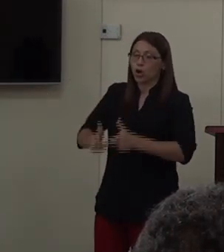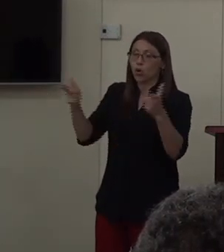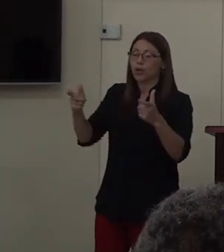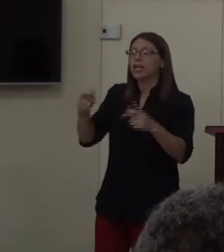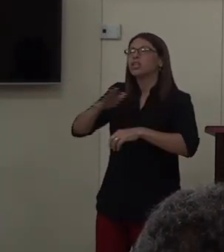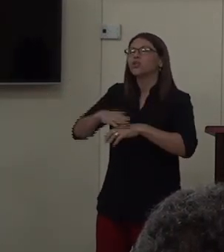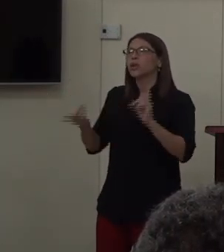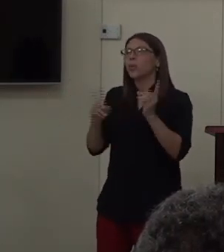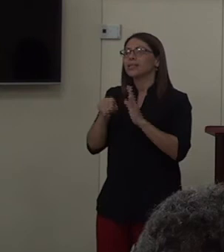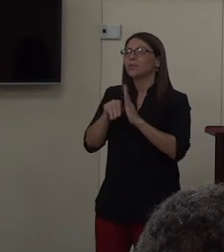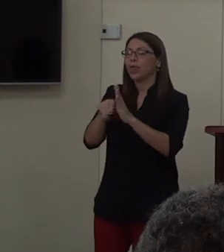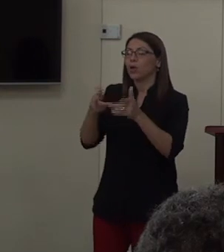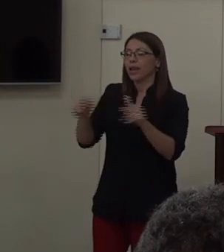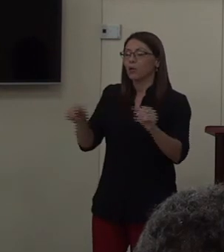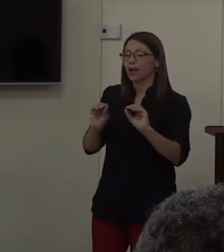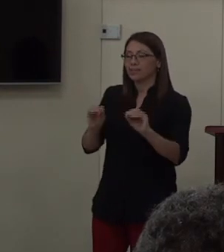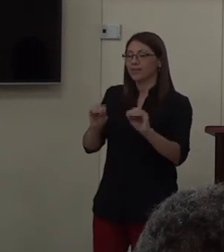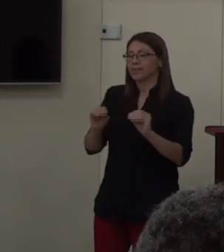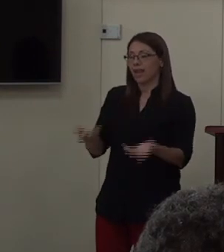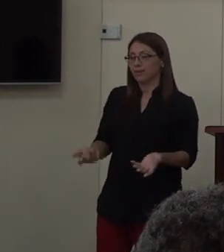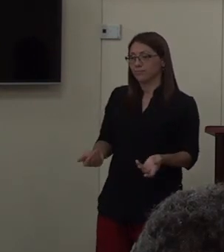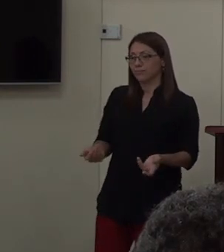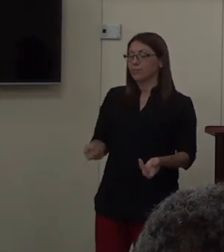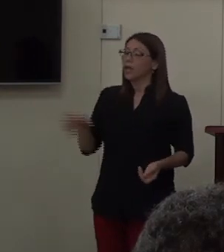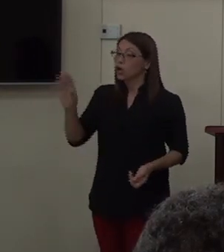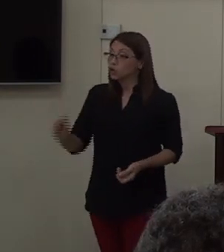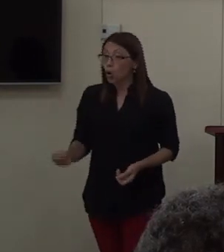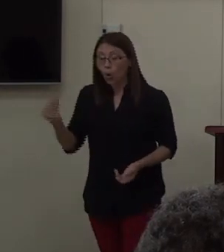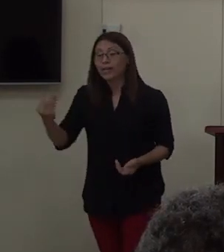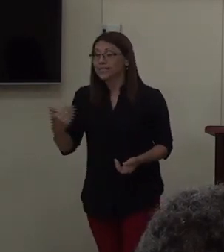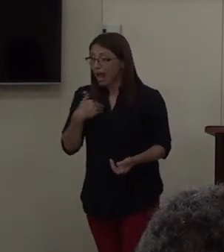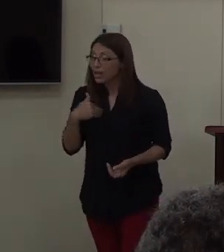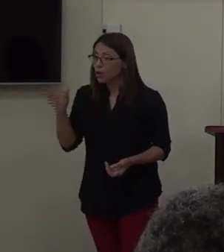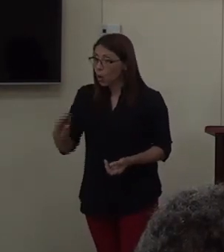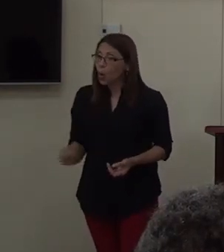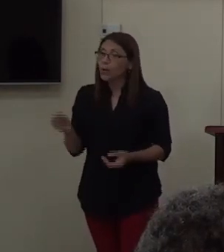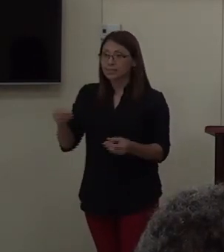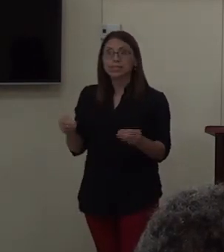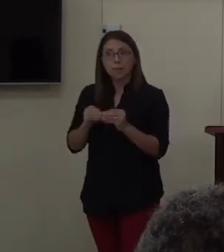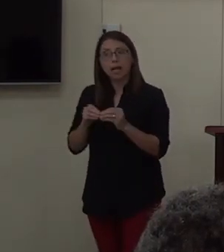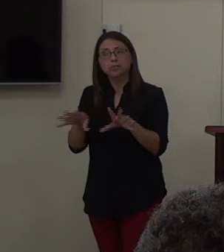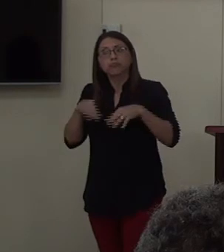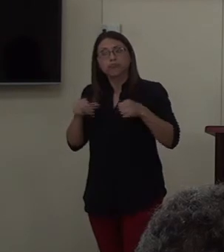lengua entonces que se va a enseñar. Los jóvenes, hay jóvenes más dispuestos a la acuñación